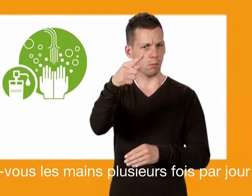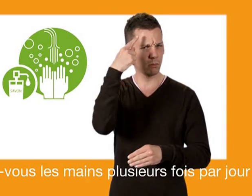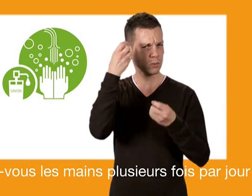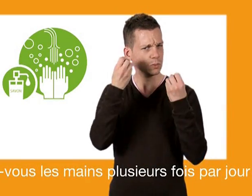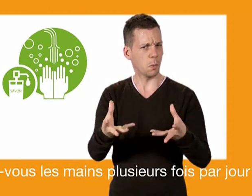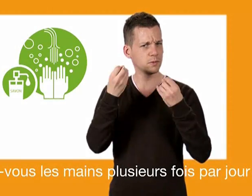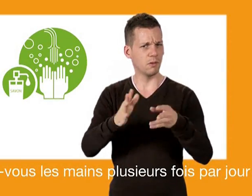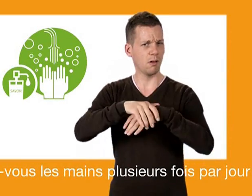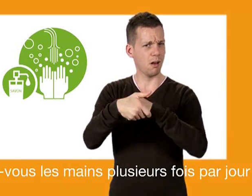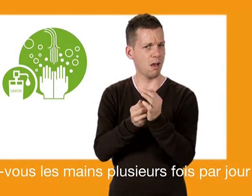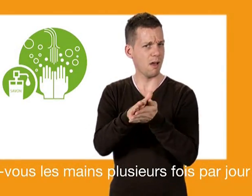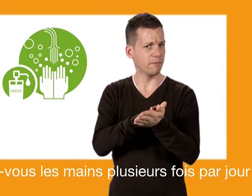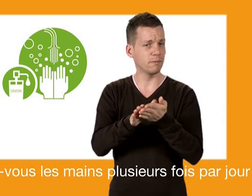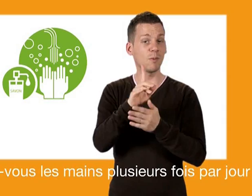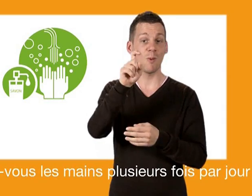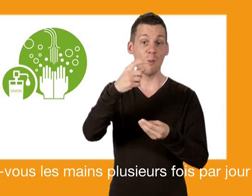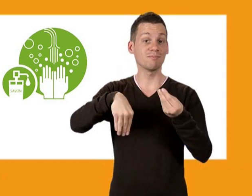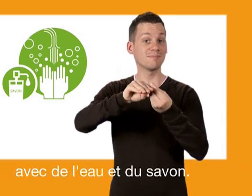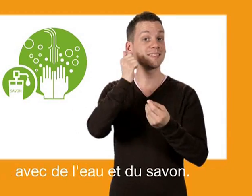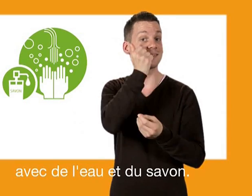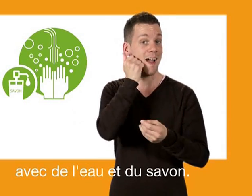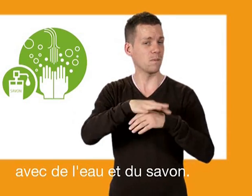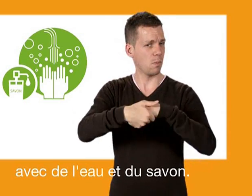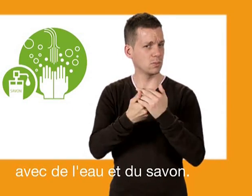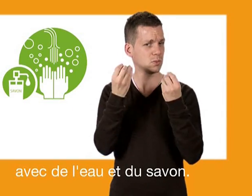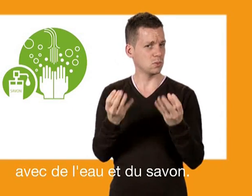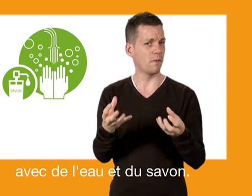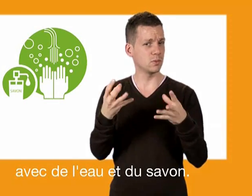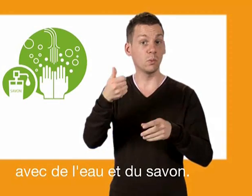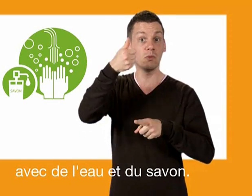Lavez-vous les mains plusieurs fois par jour avec de l'eau et du savon.